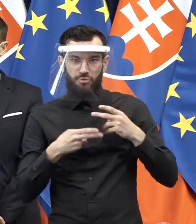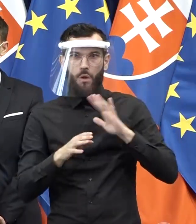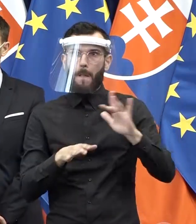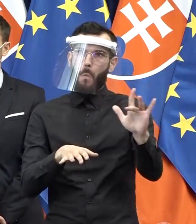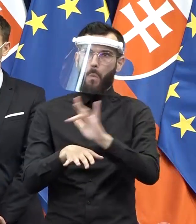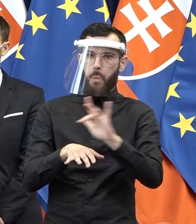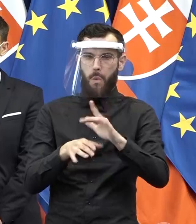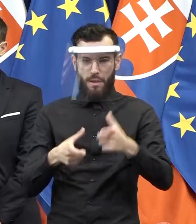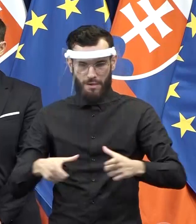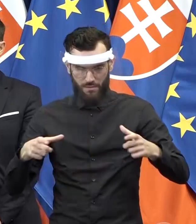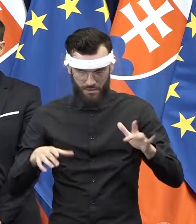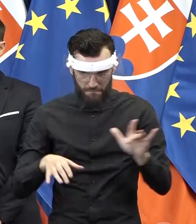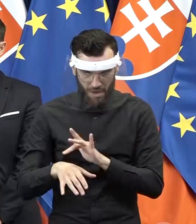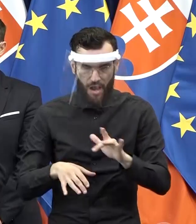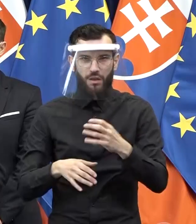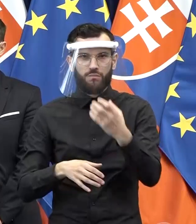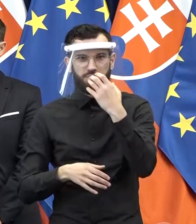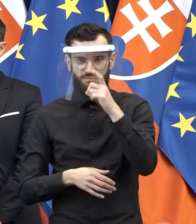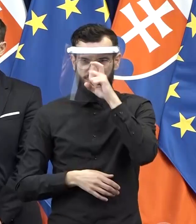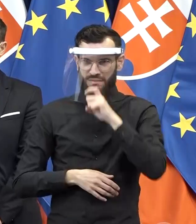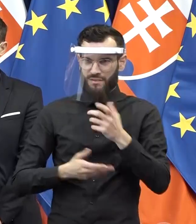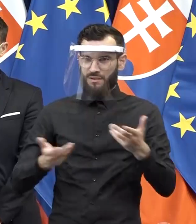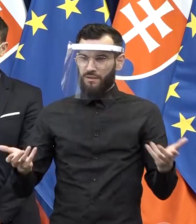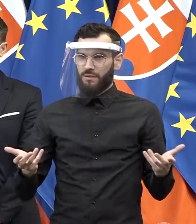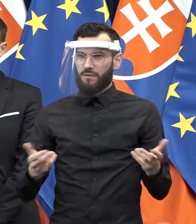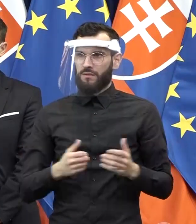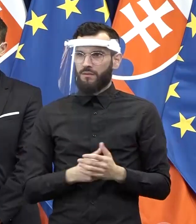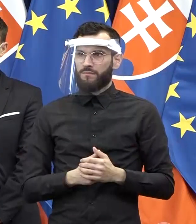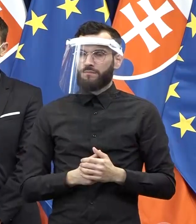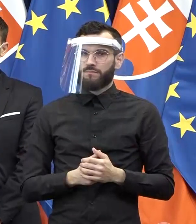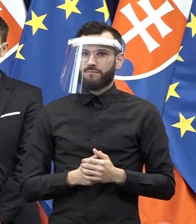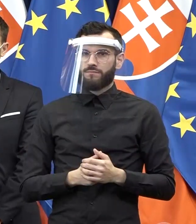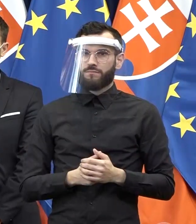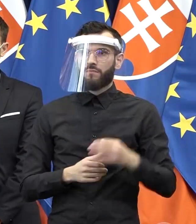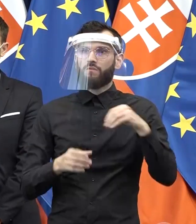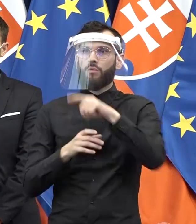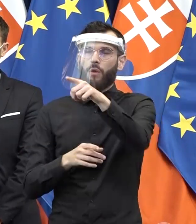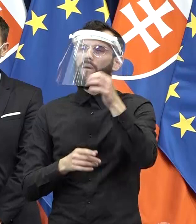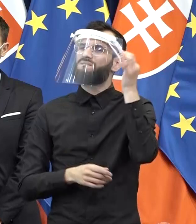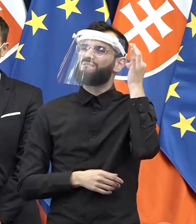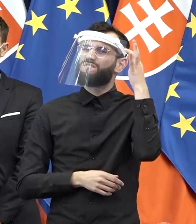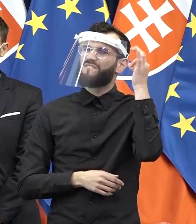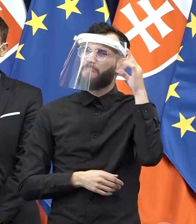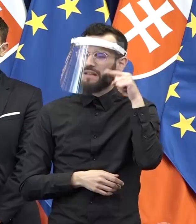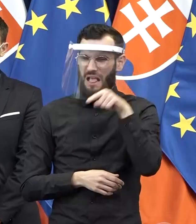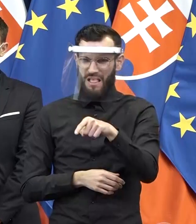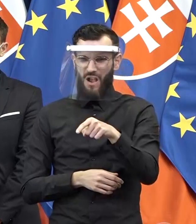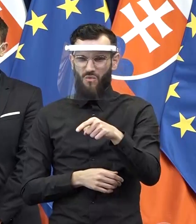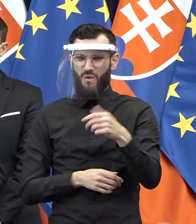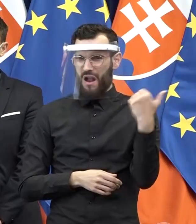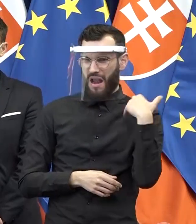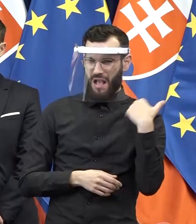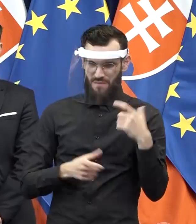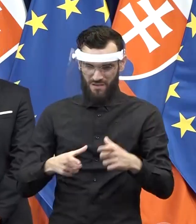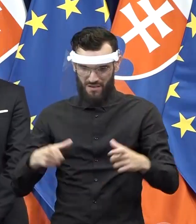prázdne krabíčky alebo fejkové respirátory. V čom sú tieto kvázi fejkové ochranné pomôcky nespoľahlivé